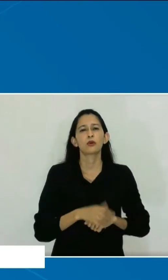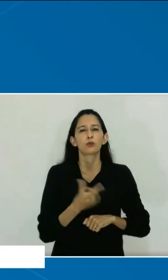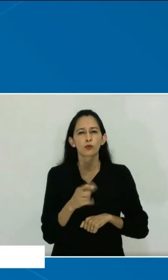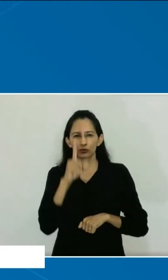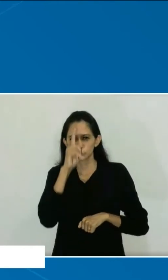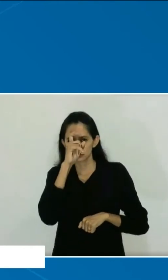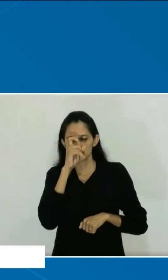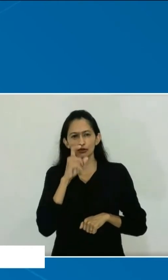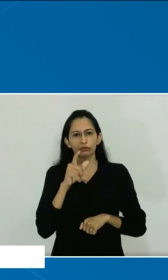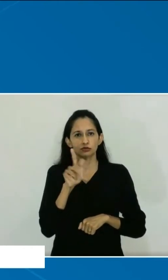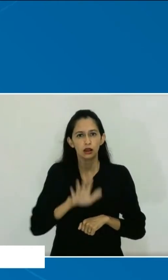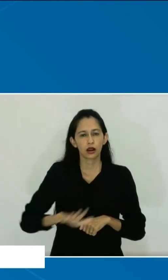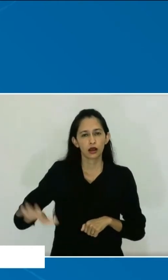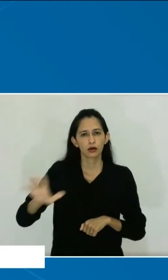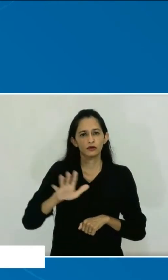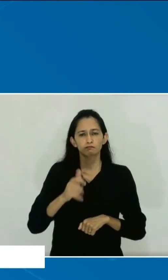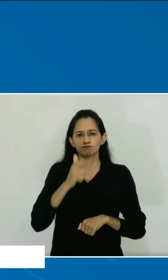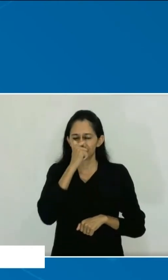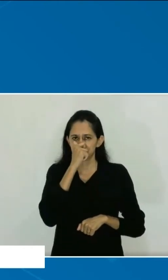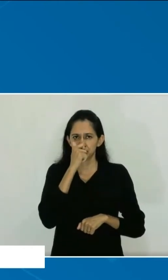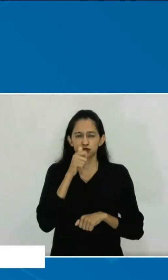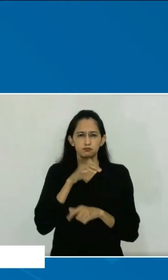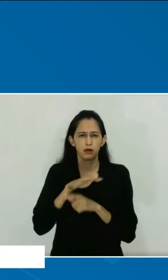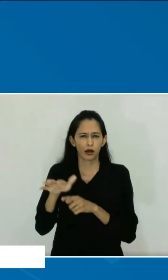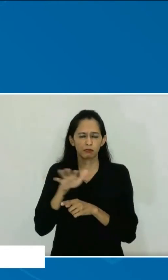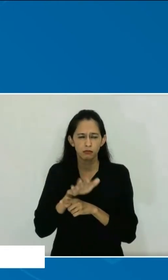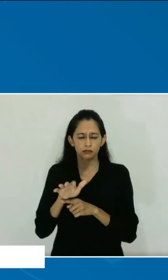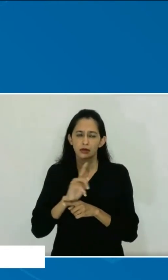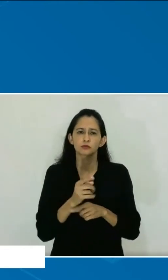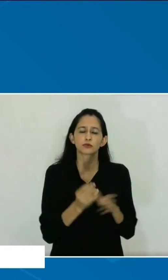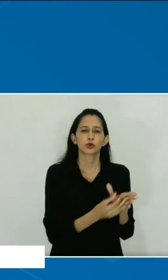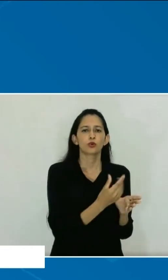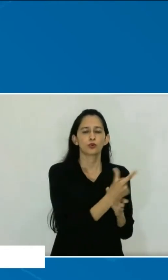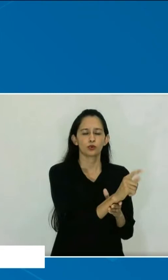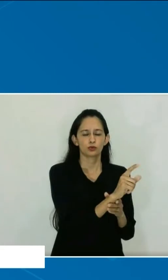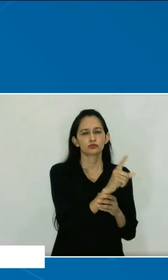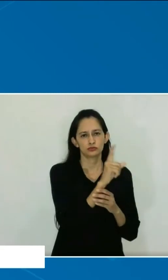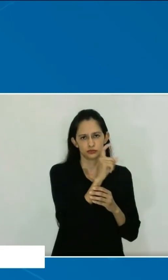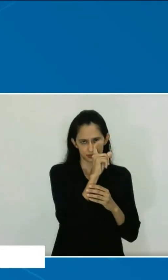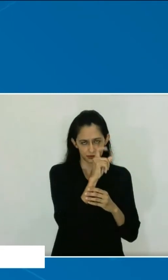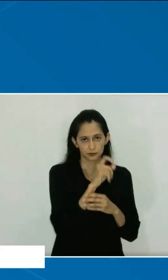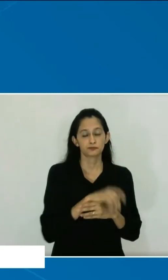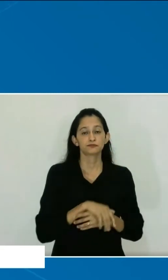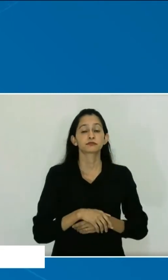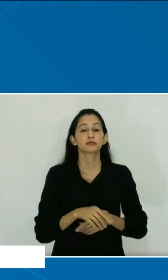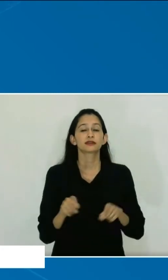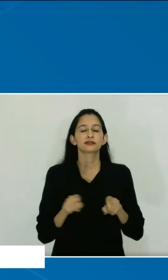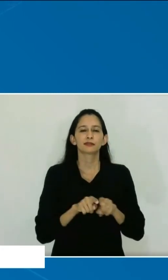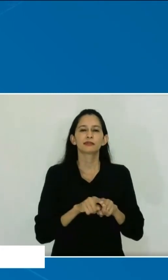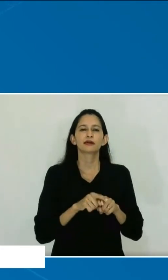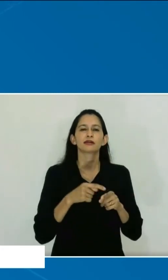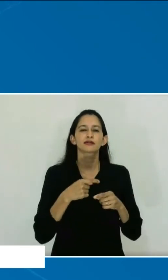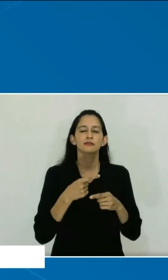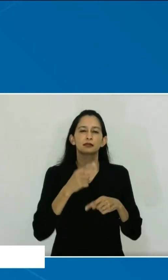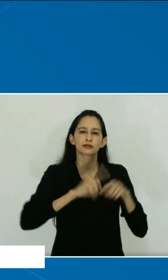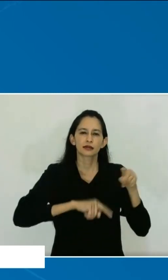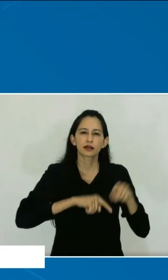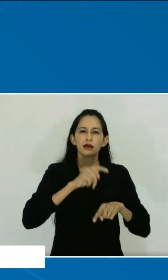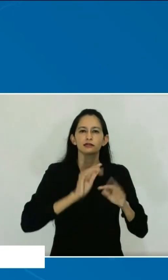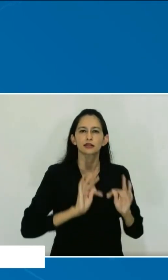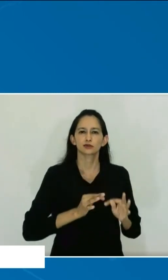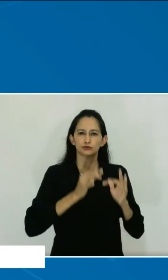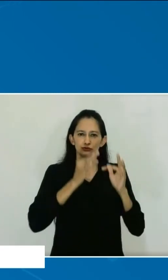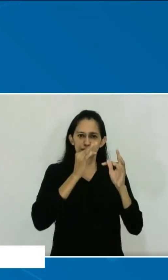todos os médicos, principalmente para paramentação e desparamentação, para intubação orotraqueal, que uma boa parte